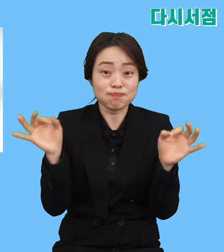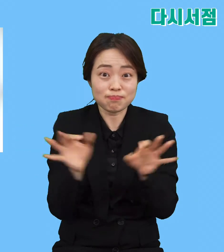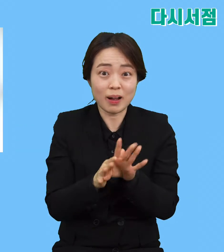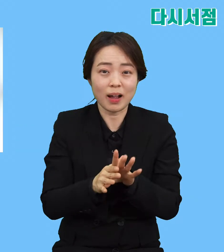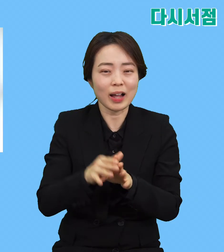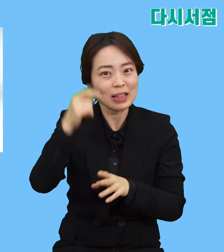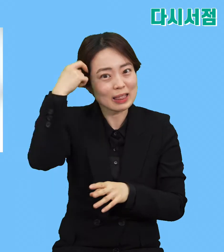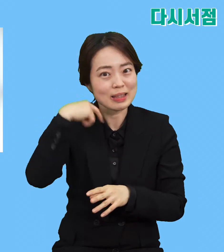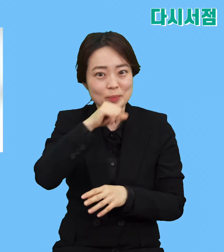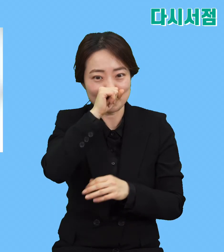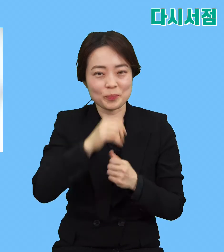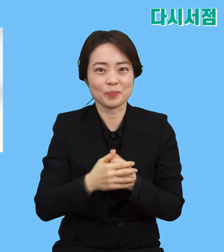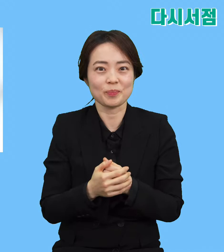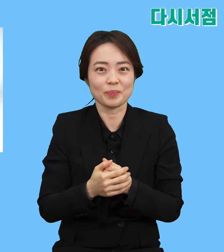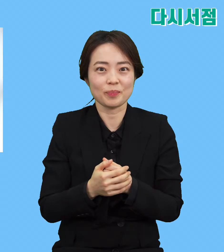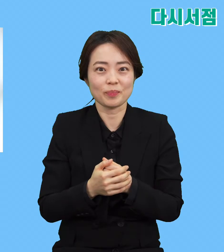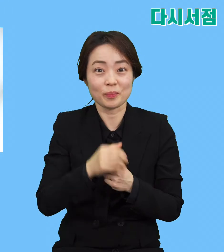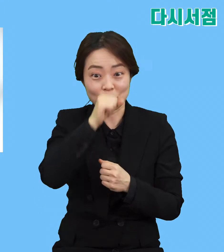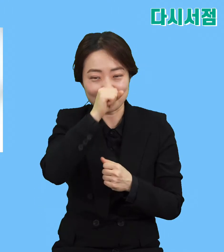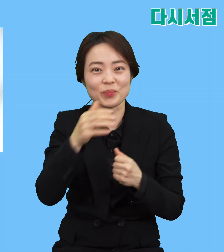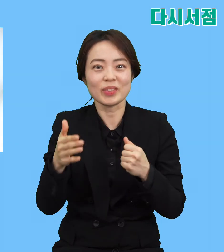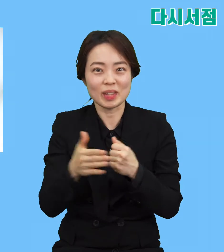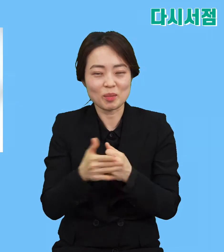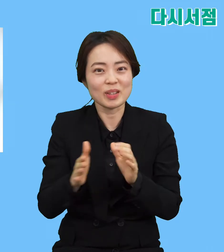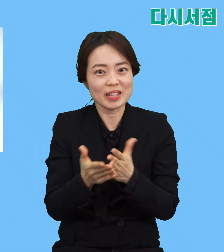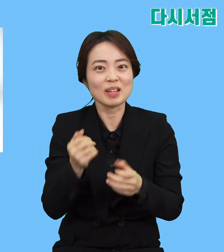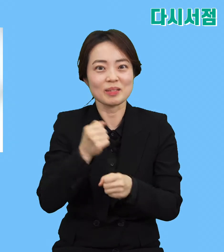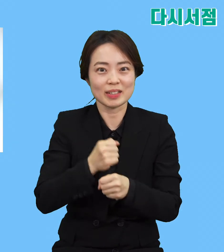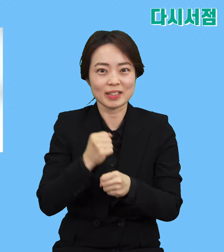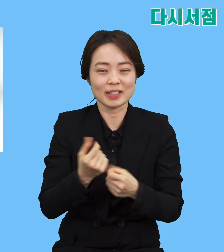있어요. 그런 게 또 좋아서 그냥 하는 것 같고